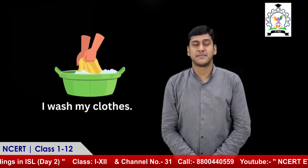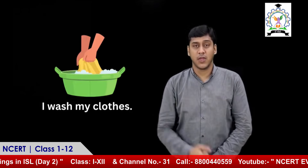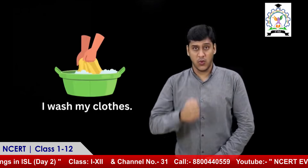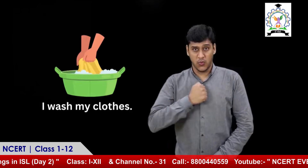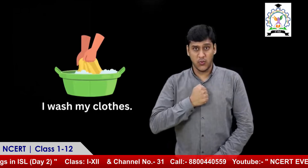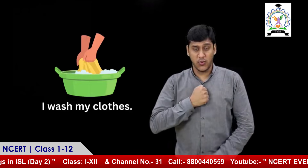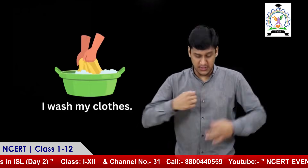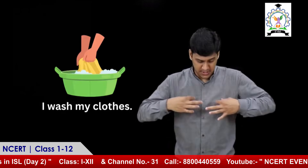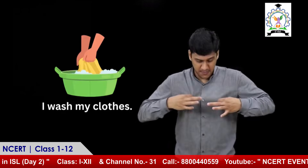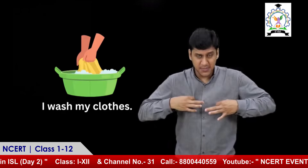वैसे ही है।